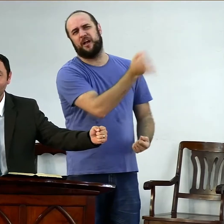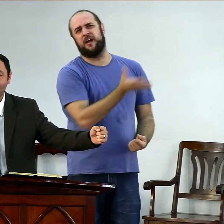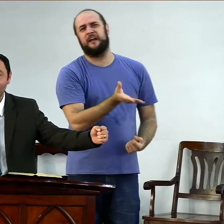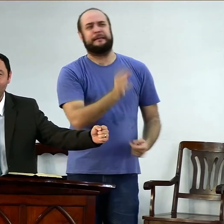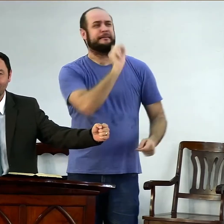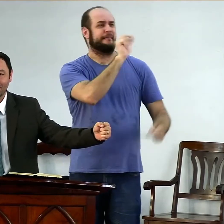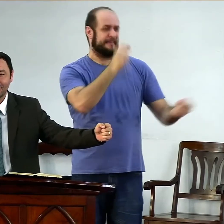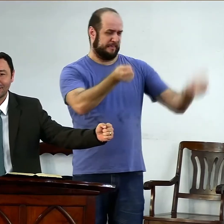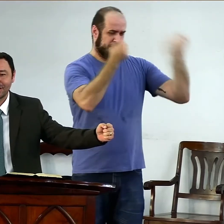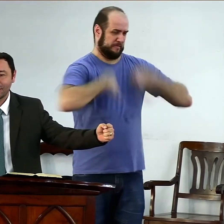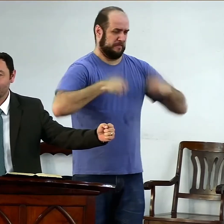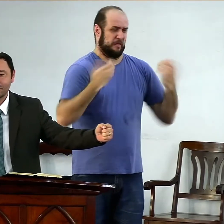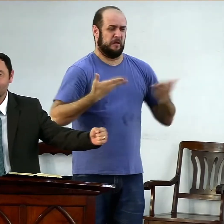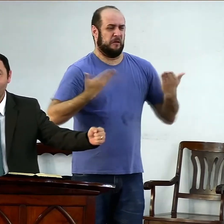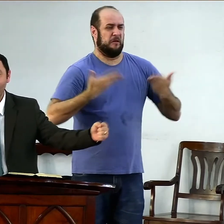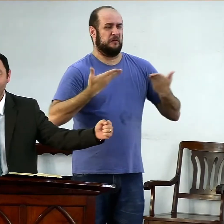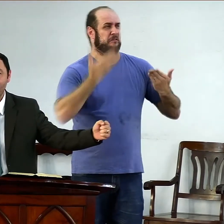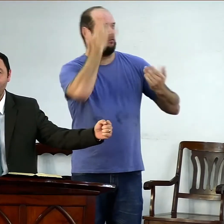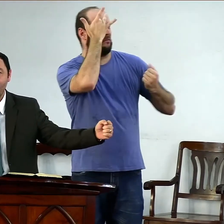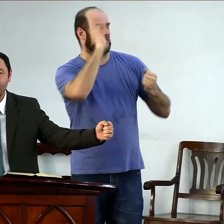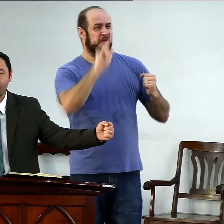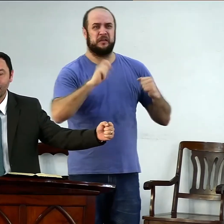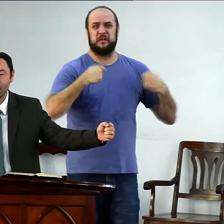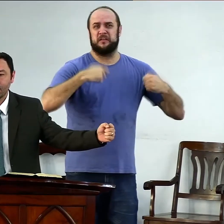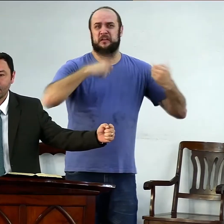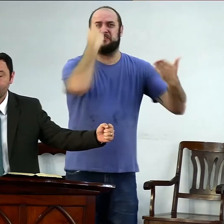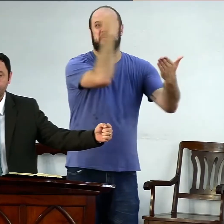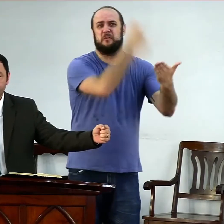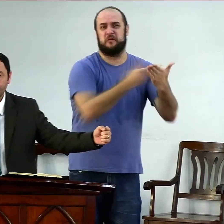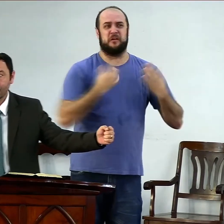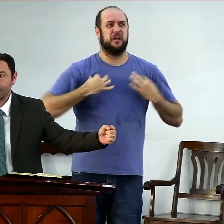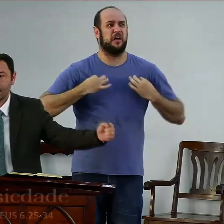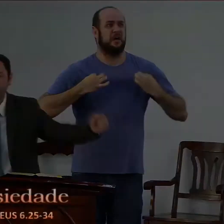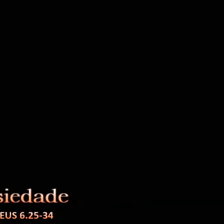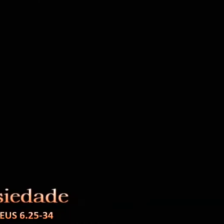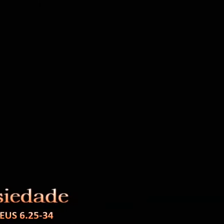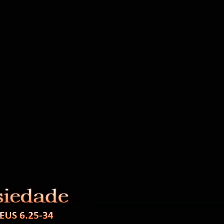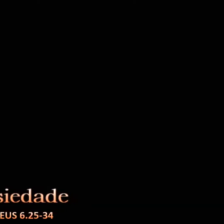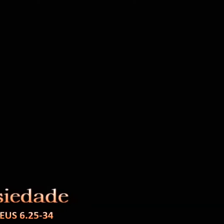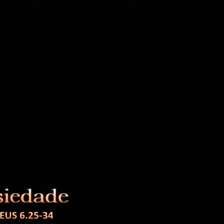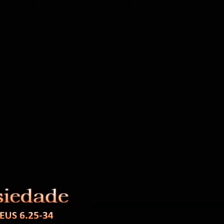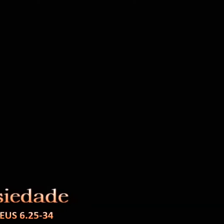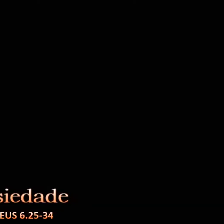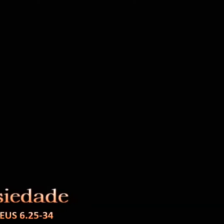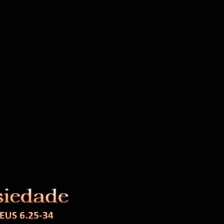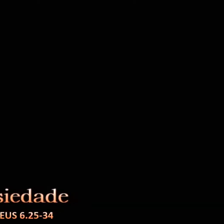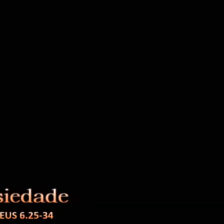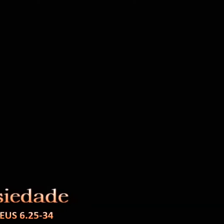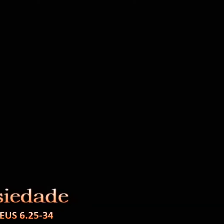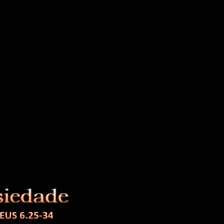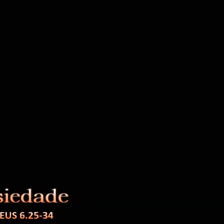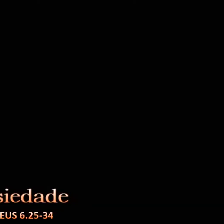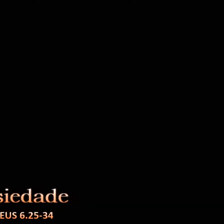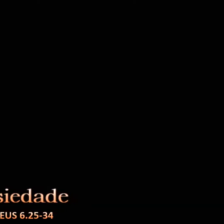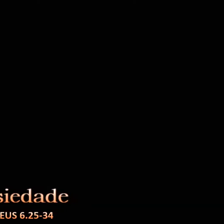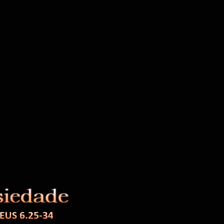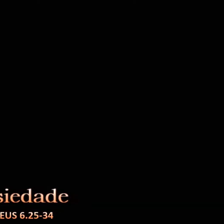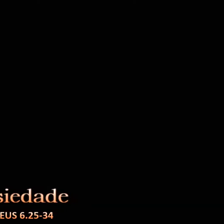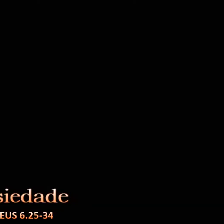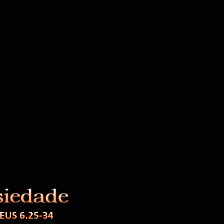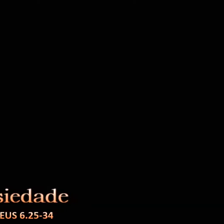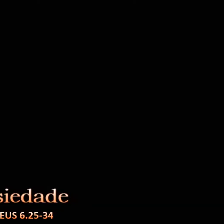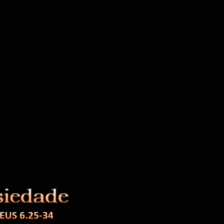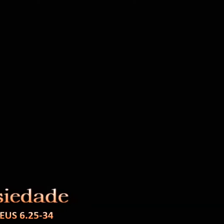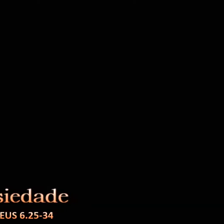eu vou vestir hoje? Eu preciso comprar uma roupa. E você chega lá, o armário está cheio, o cabide está cheio